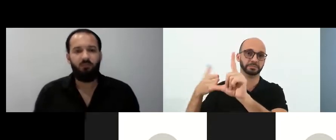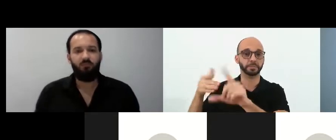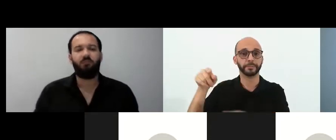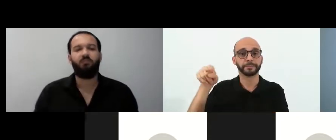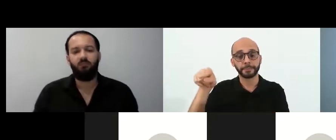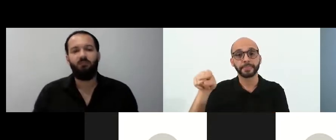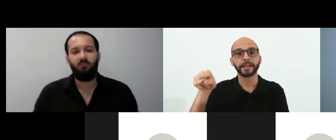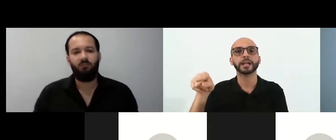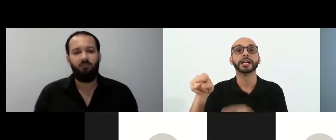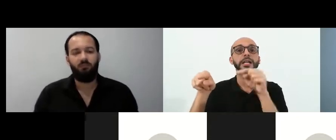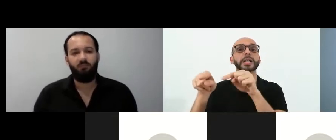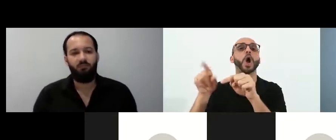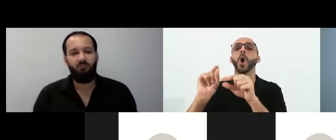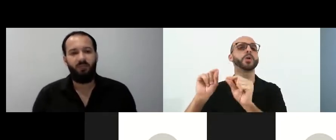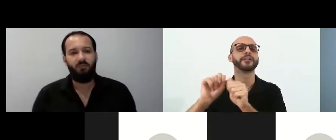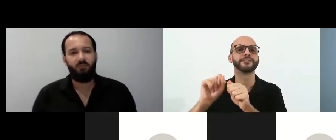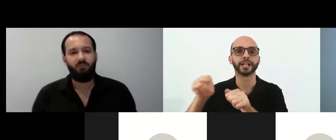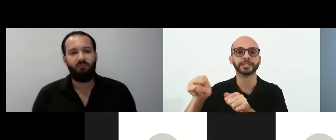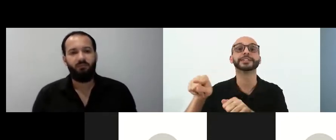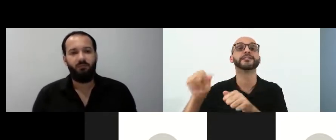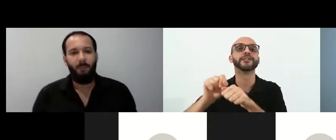ou bacharelado, ou licenciatura,